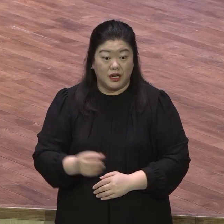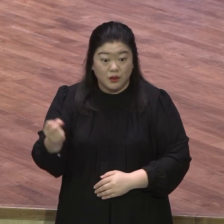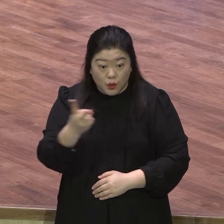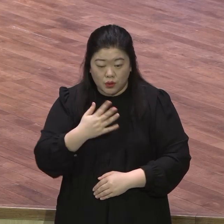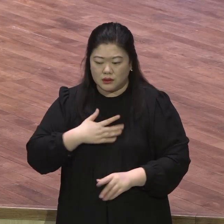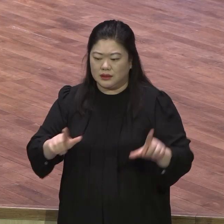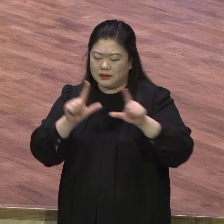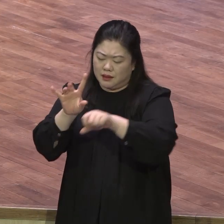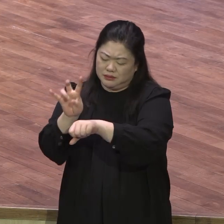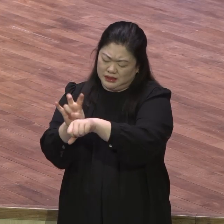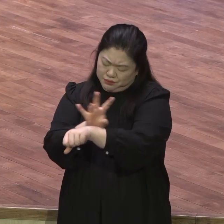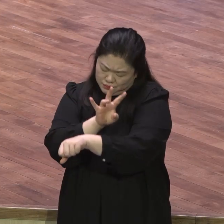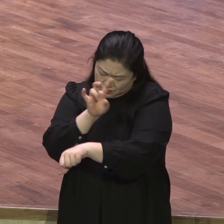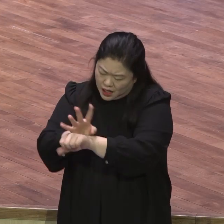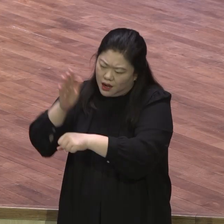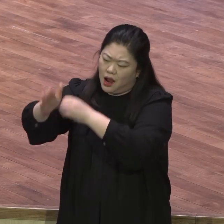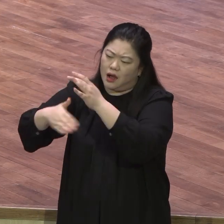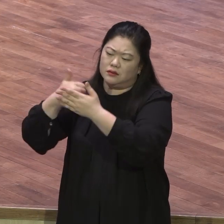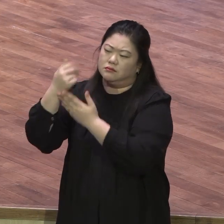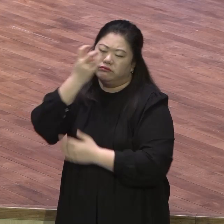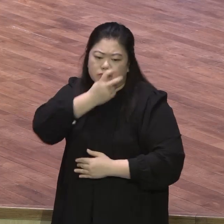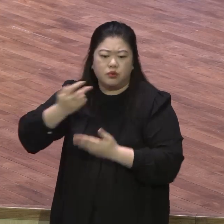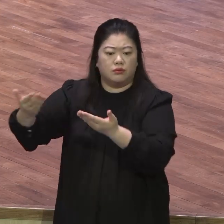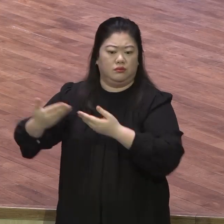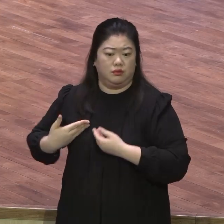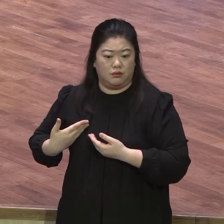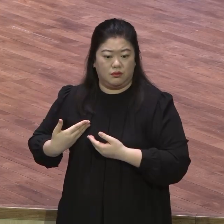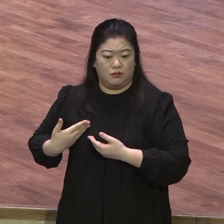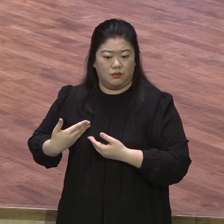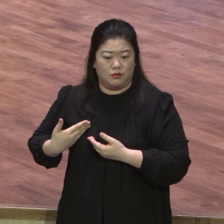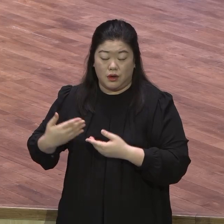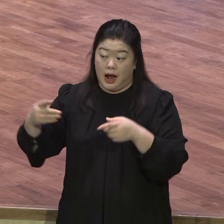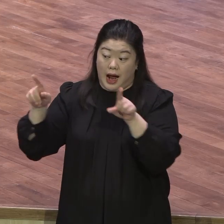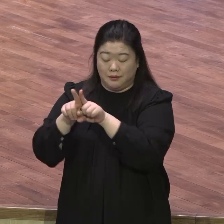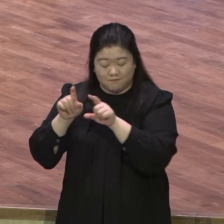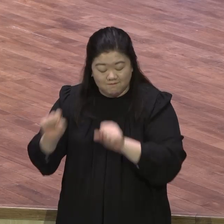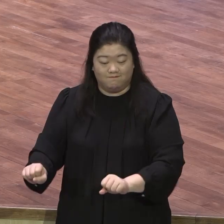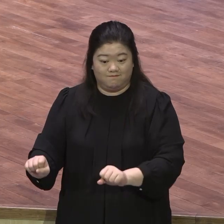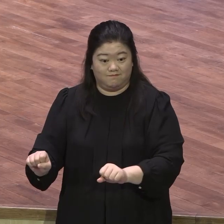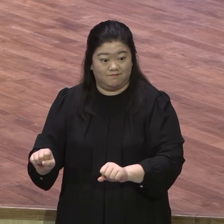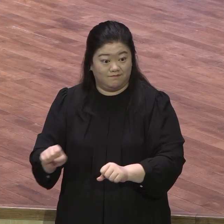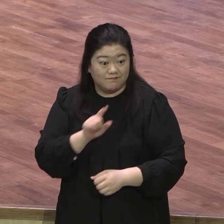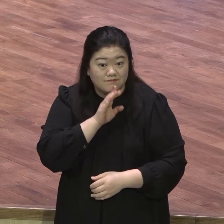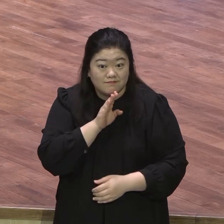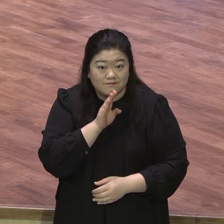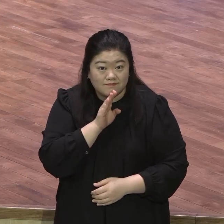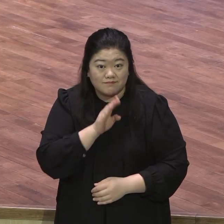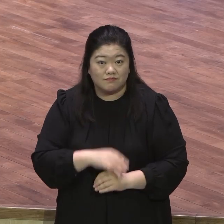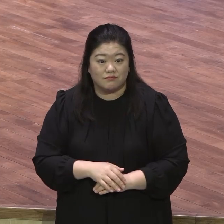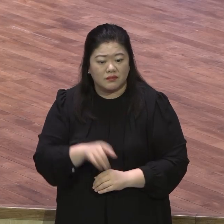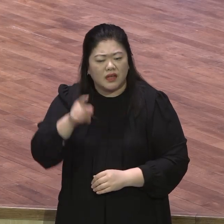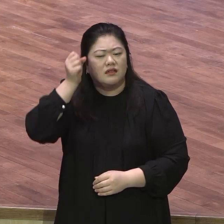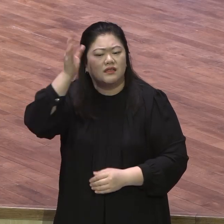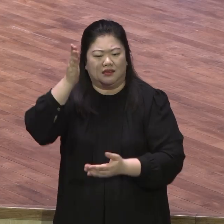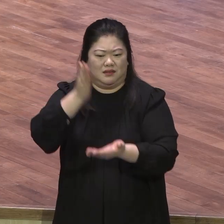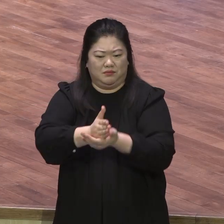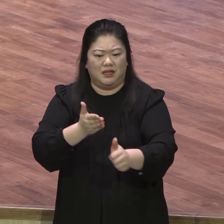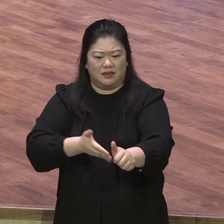들어갈 때까지 여러분을 보호하고 지키시고 함께하고 계신다. 이거 놓치면 안 돼.